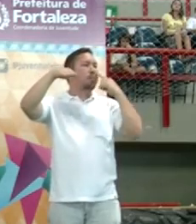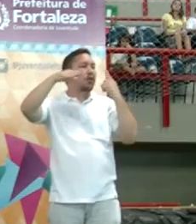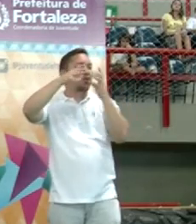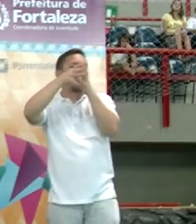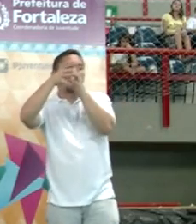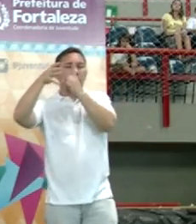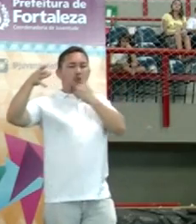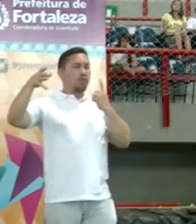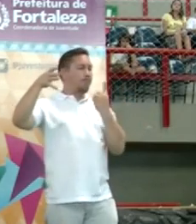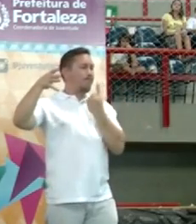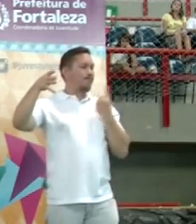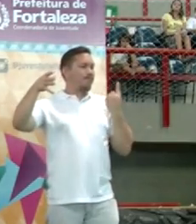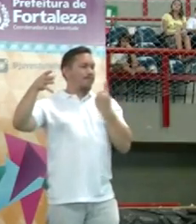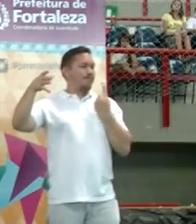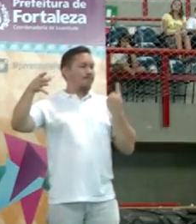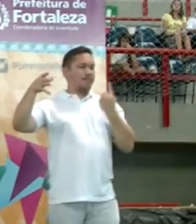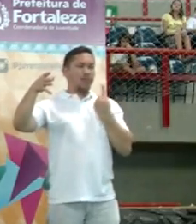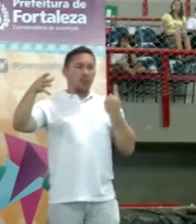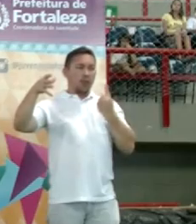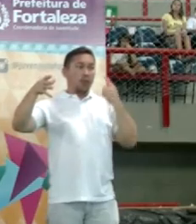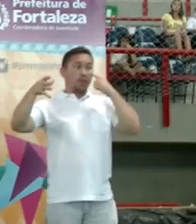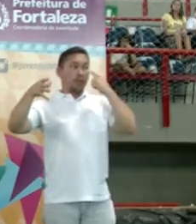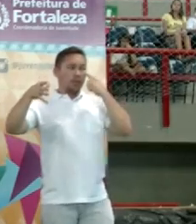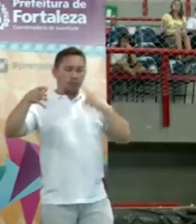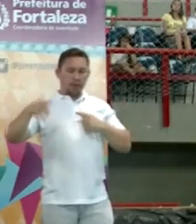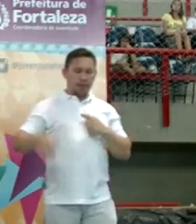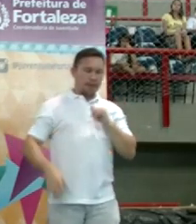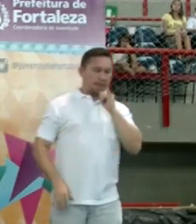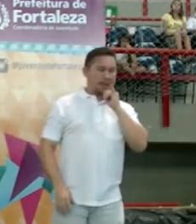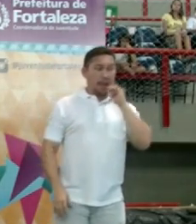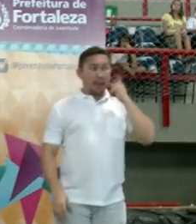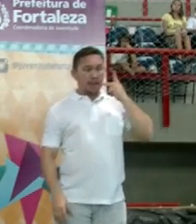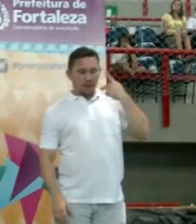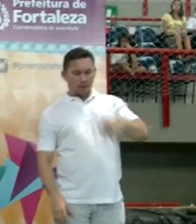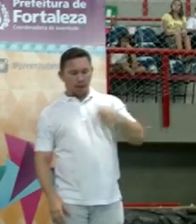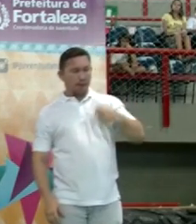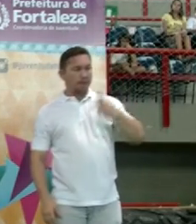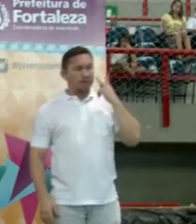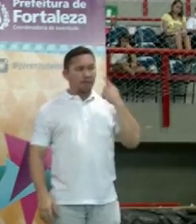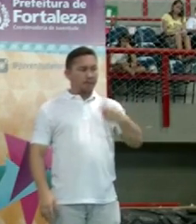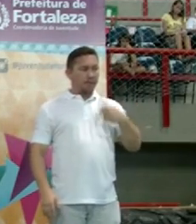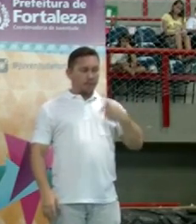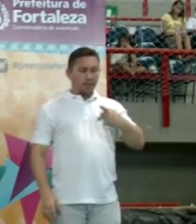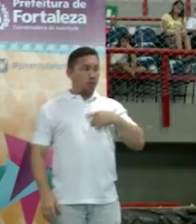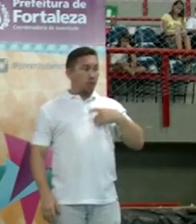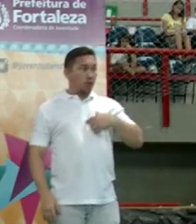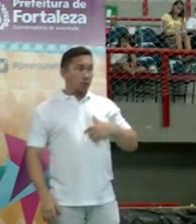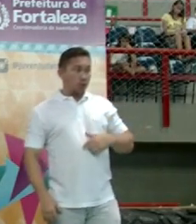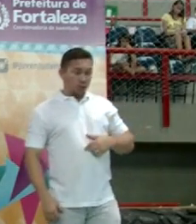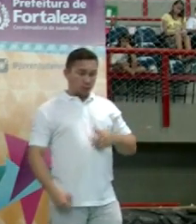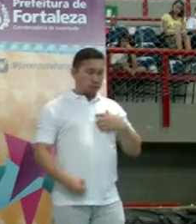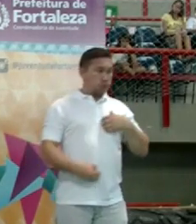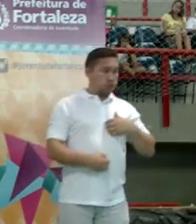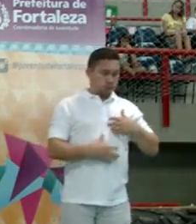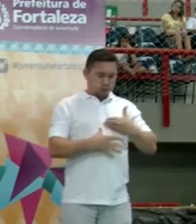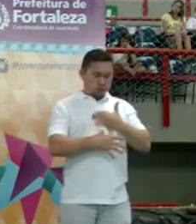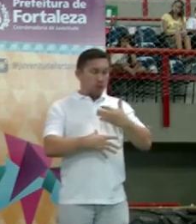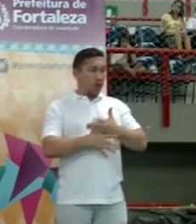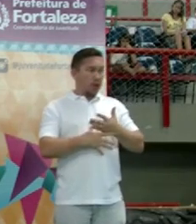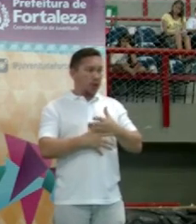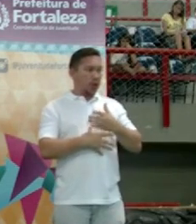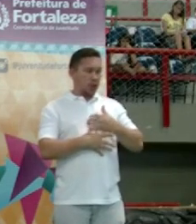tá? Imagine que a gente tem Fortaleza, tá? Fortaleza seria o centro, a